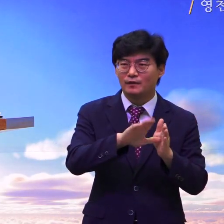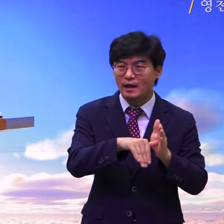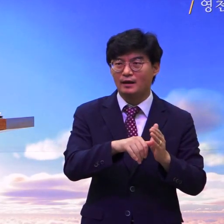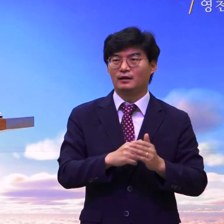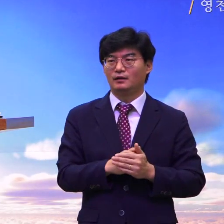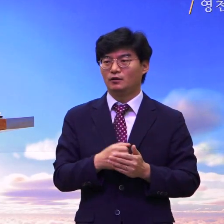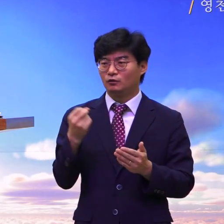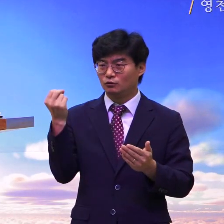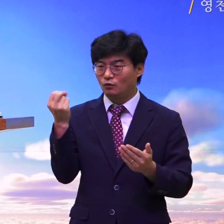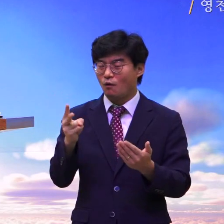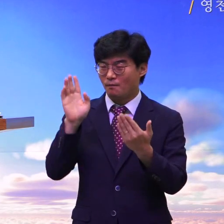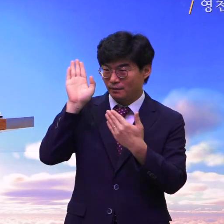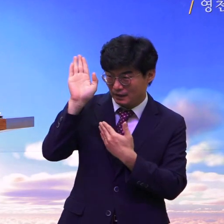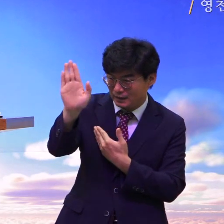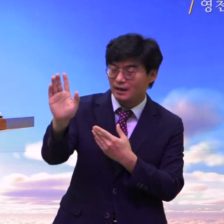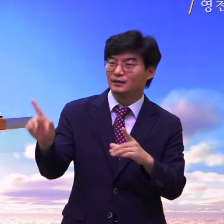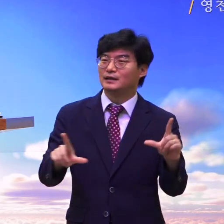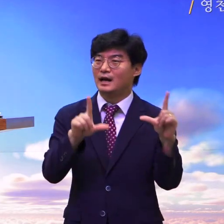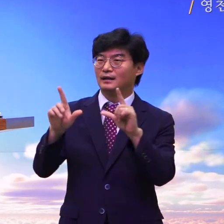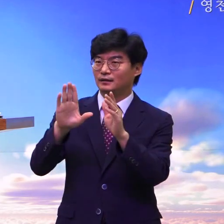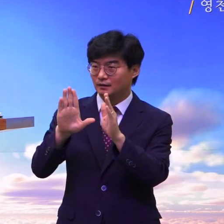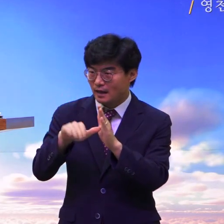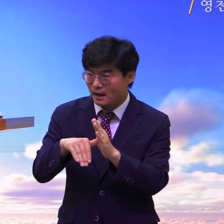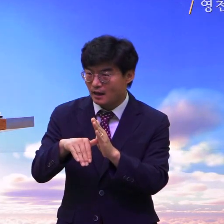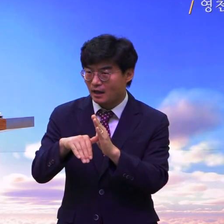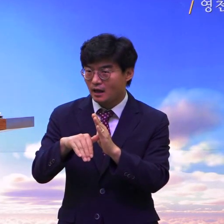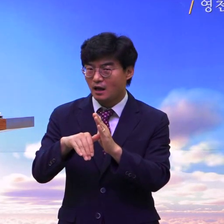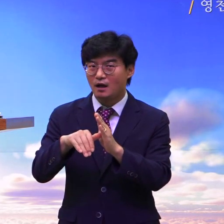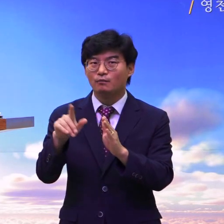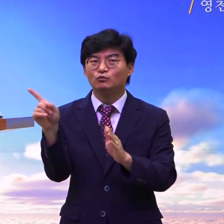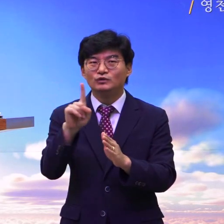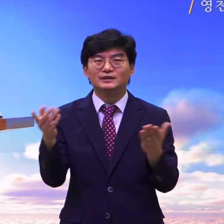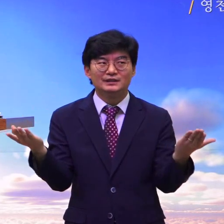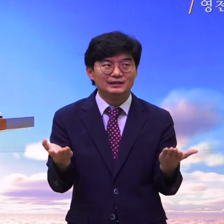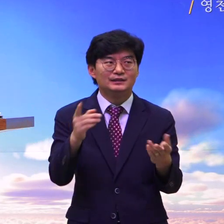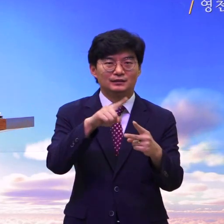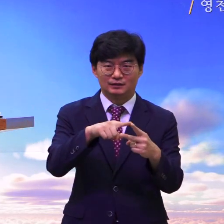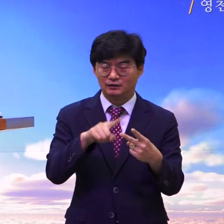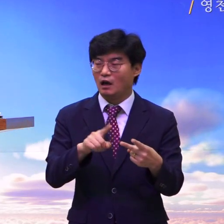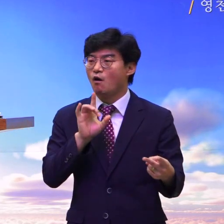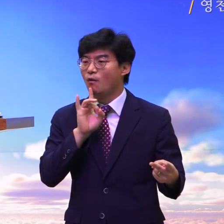여러분 모든 순간에 오직 하나님만을 갈망하시기 바랍니다.